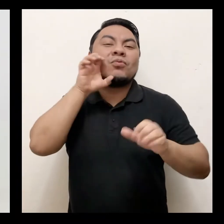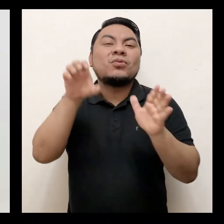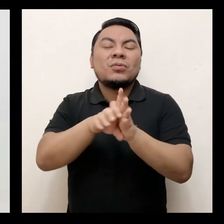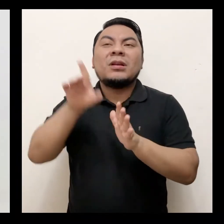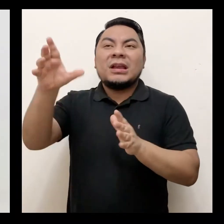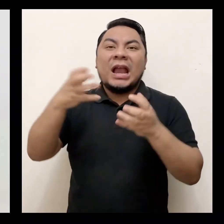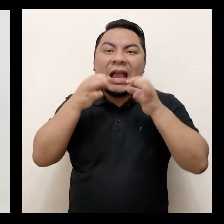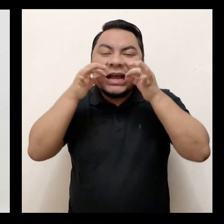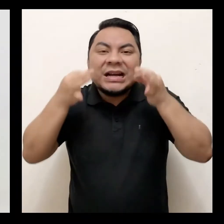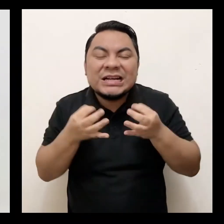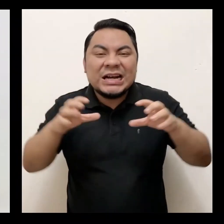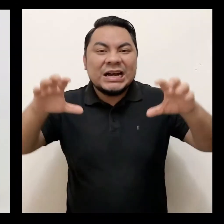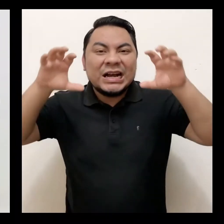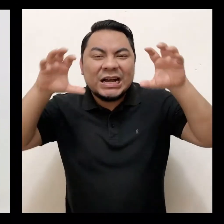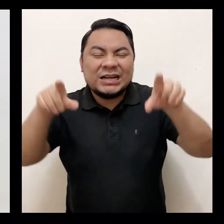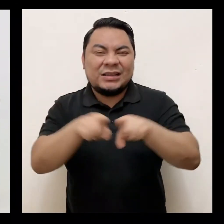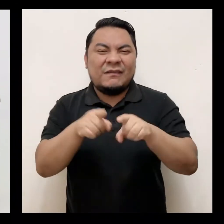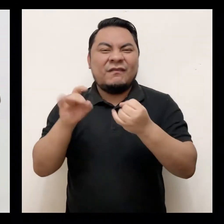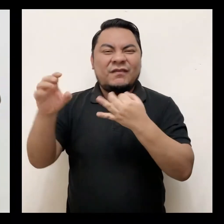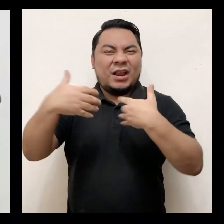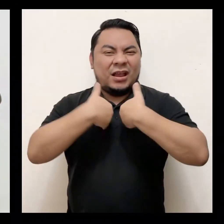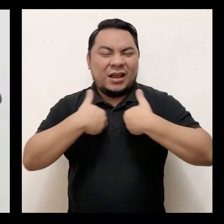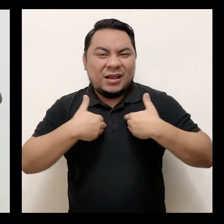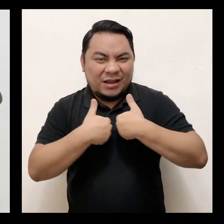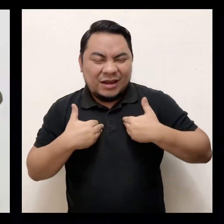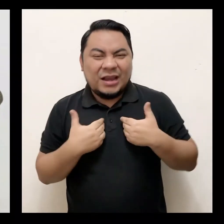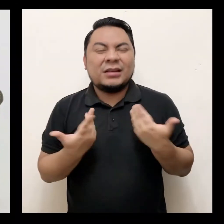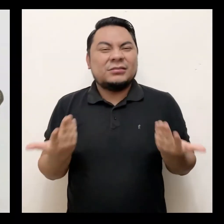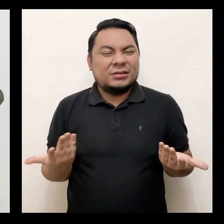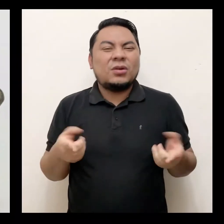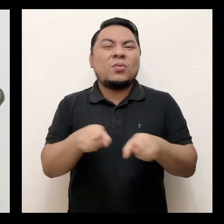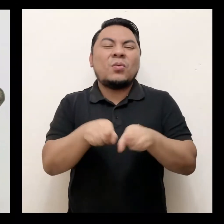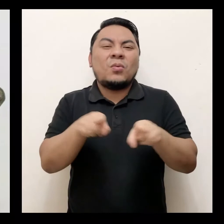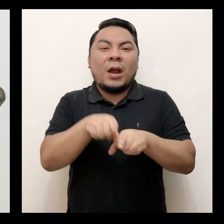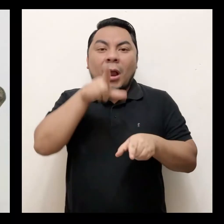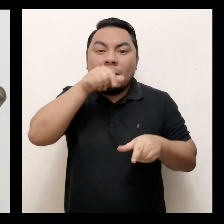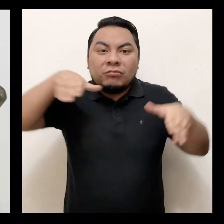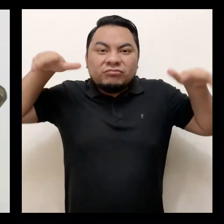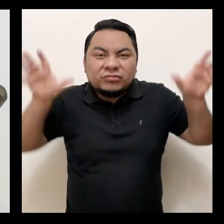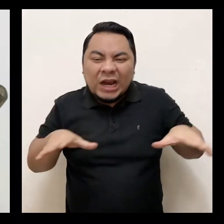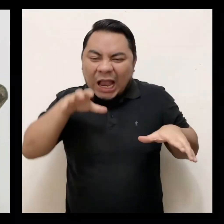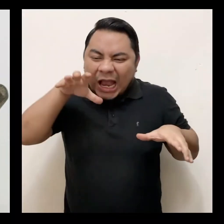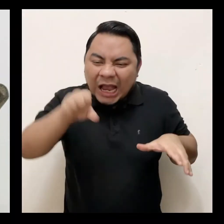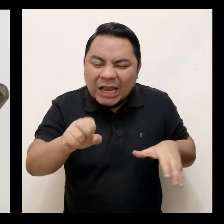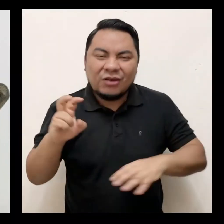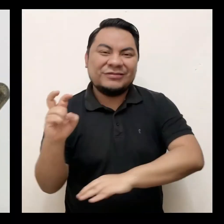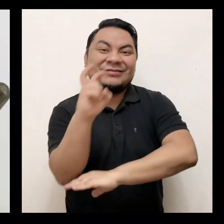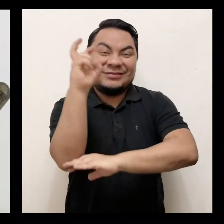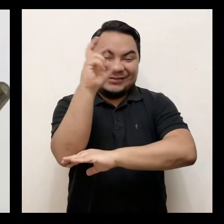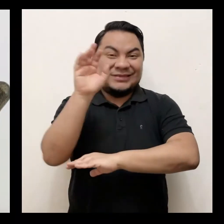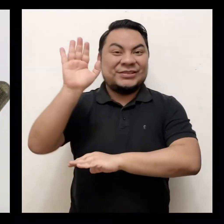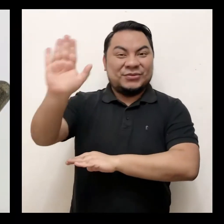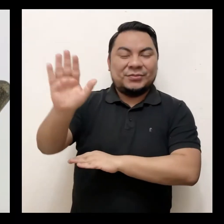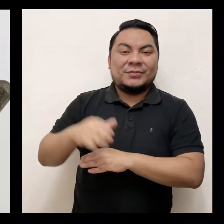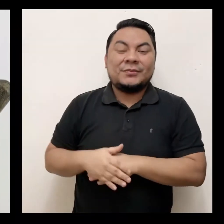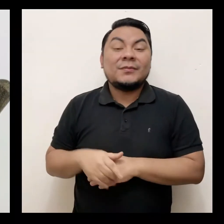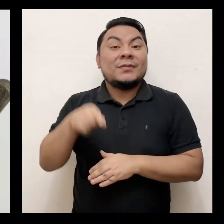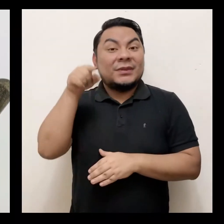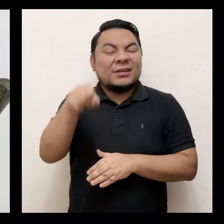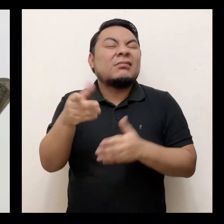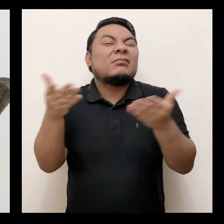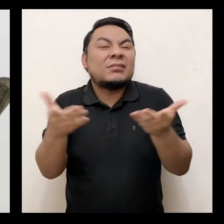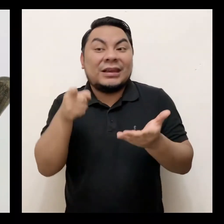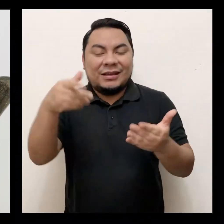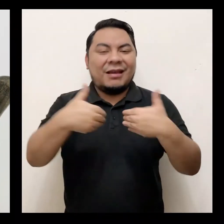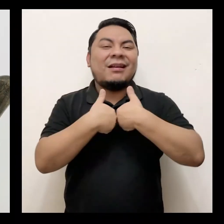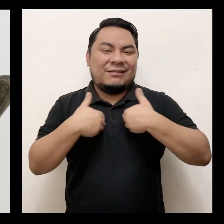piedra, con colmillos de felino y atributos de otros animales depredadores, como las aves de rapiña y las serpientes.